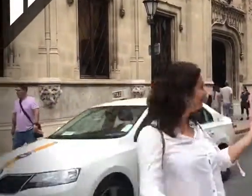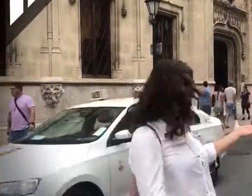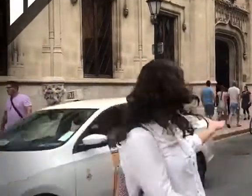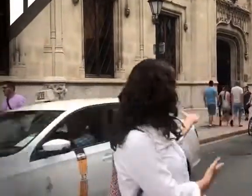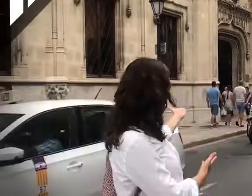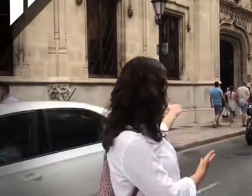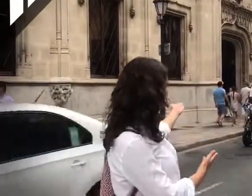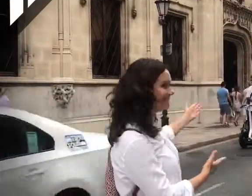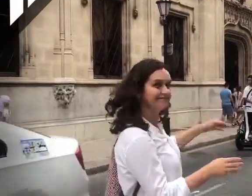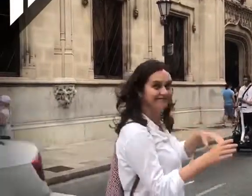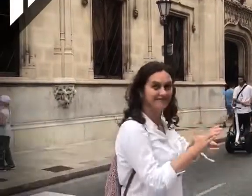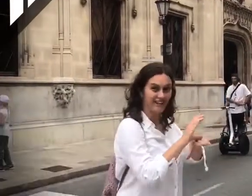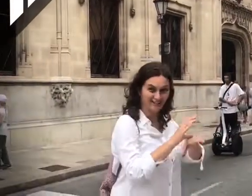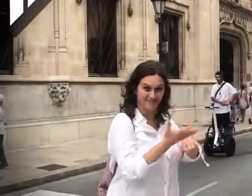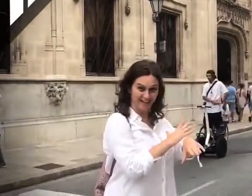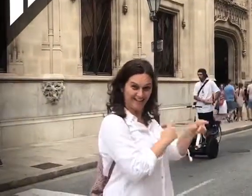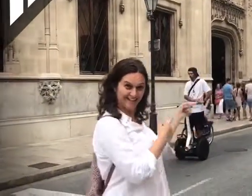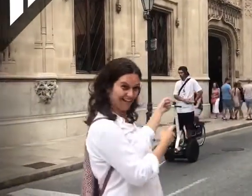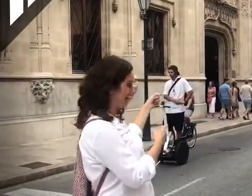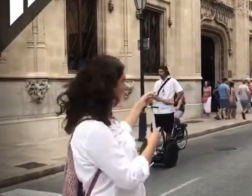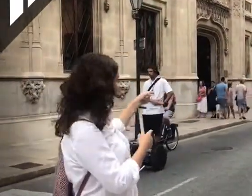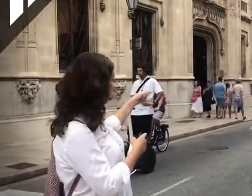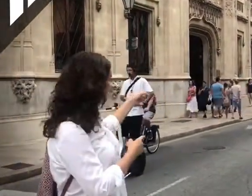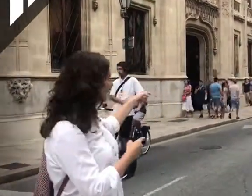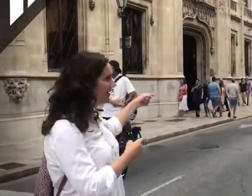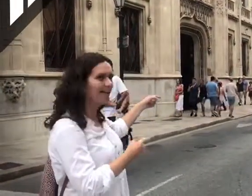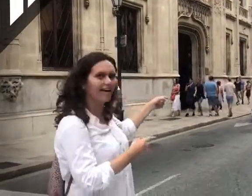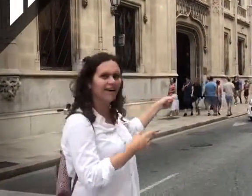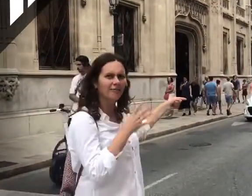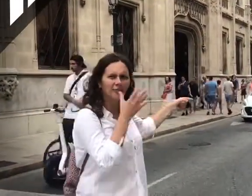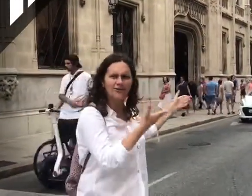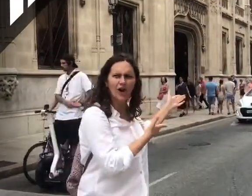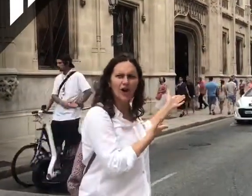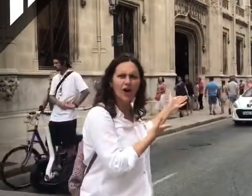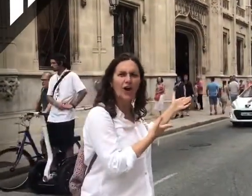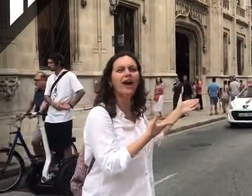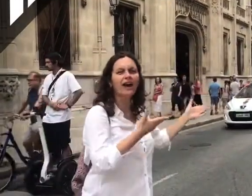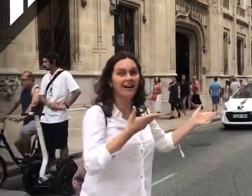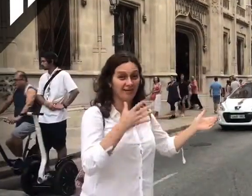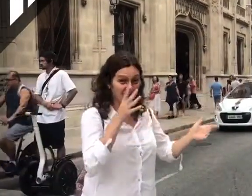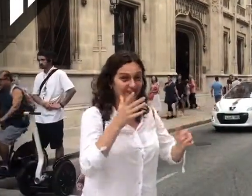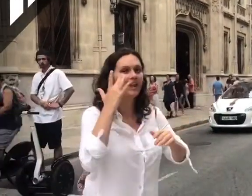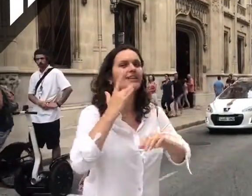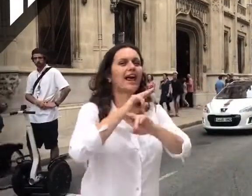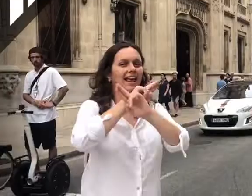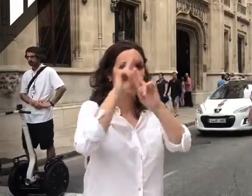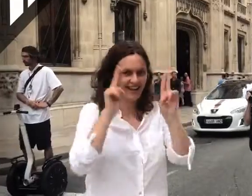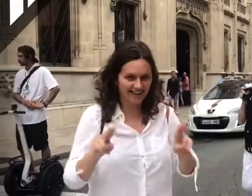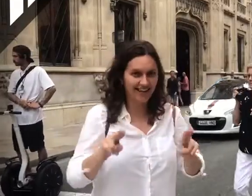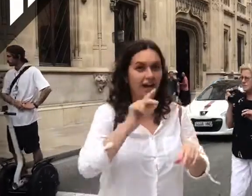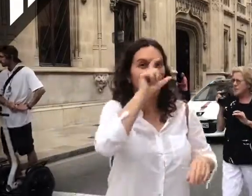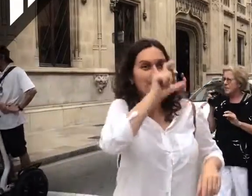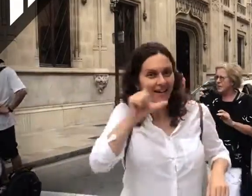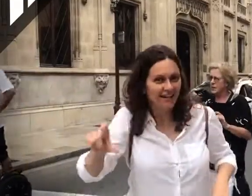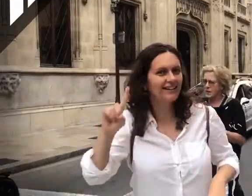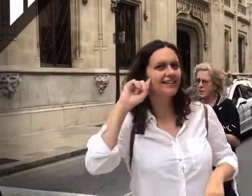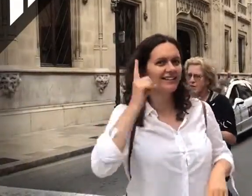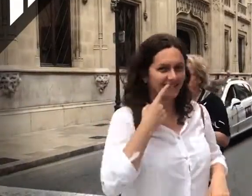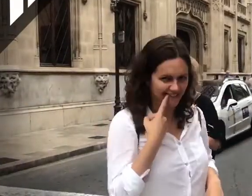Hola, mireu, el Consell de Mallorca. Per què us el mostro? Doncs perquè el Dia Internacional de